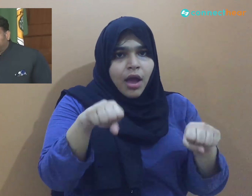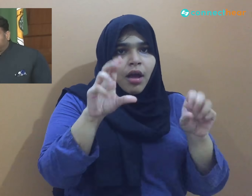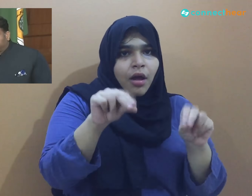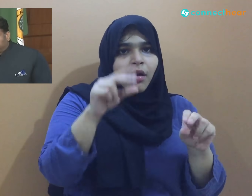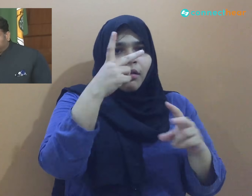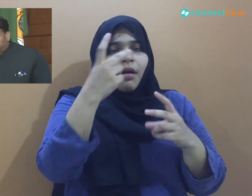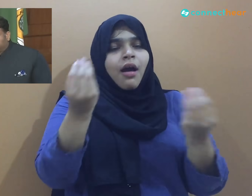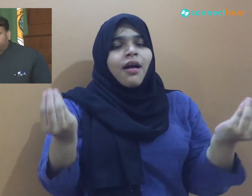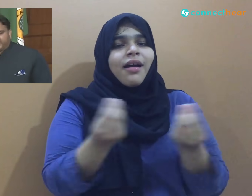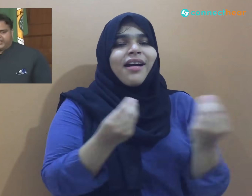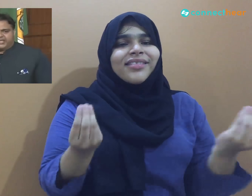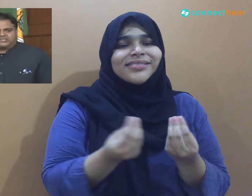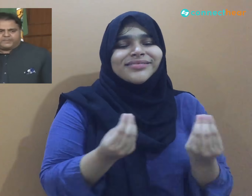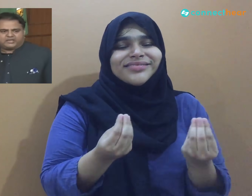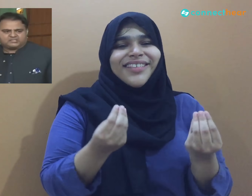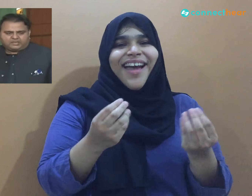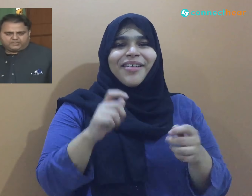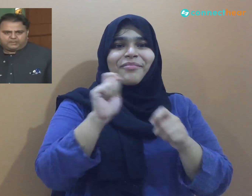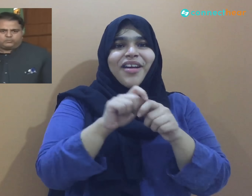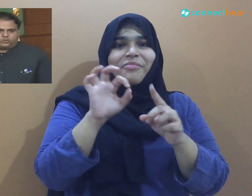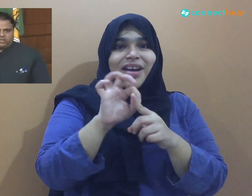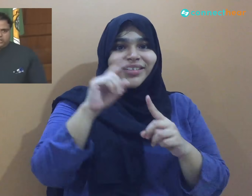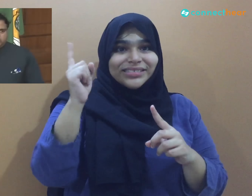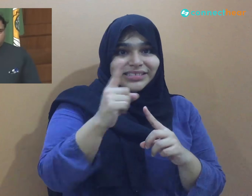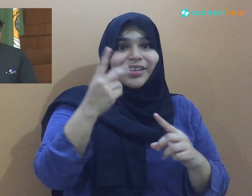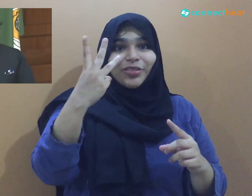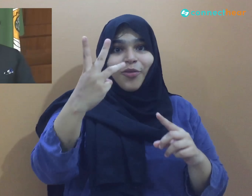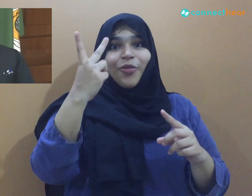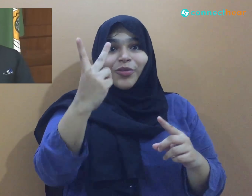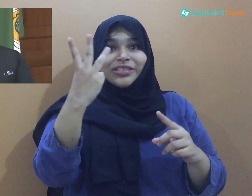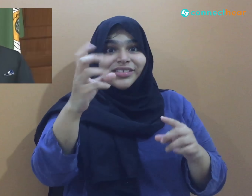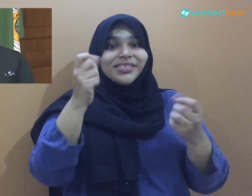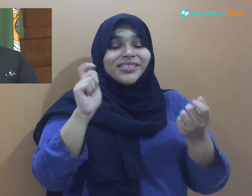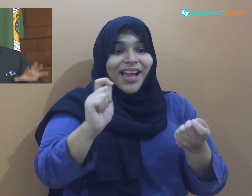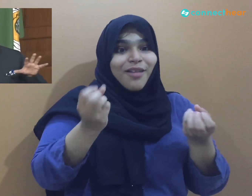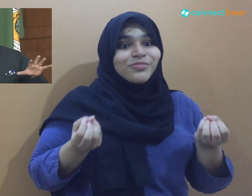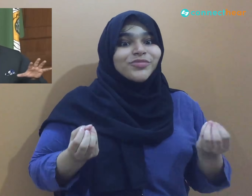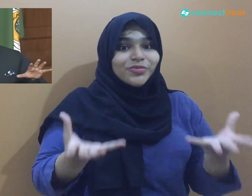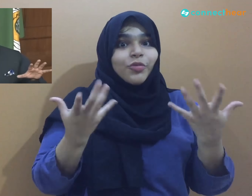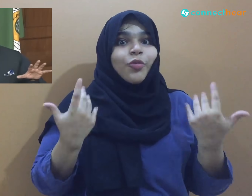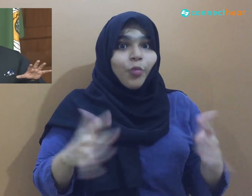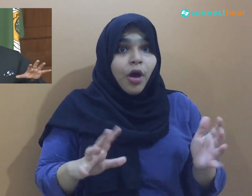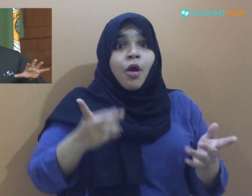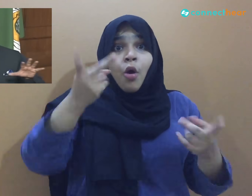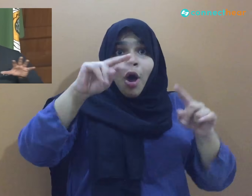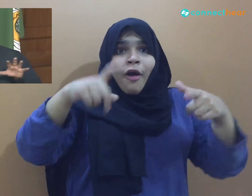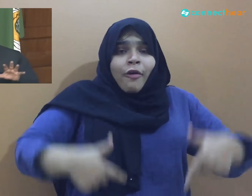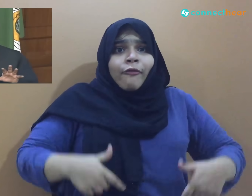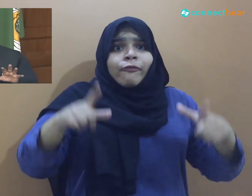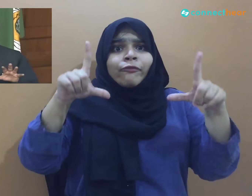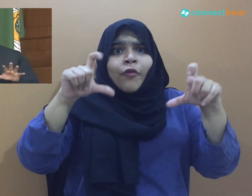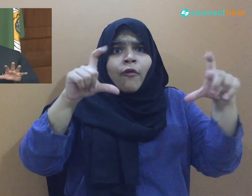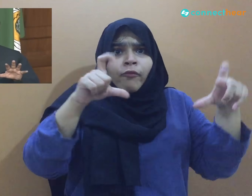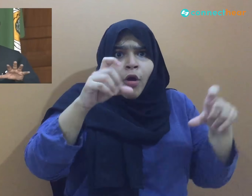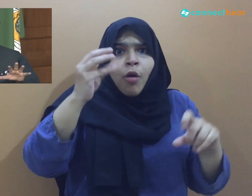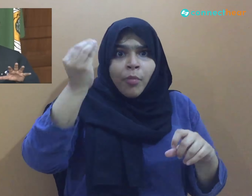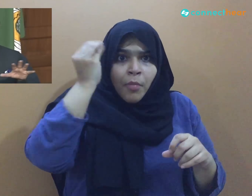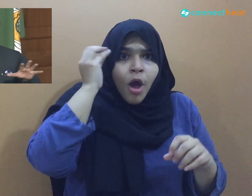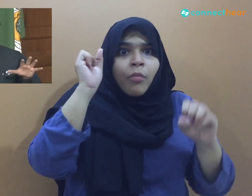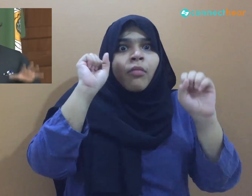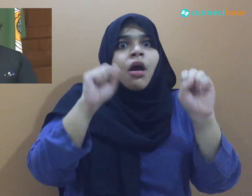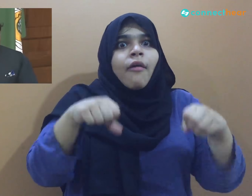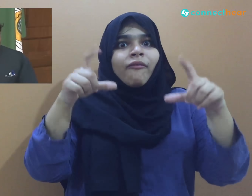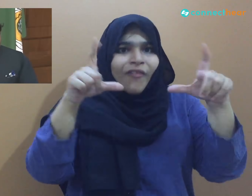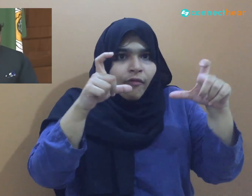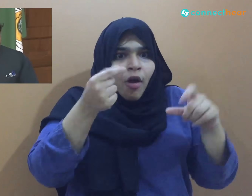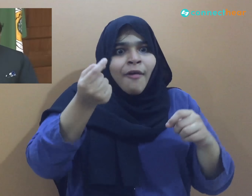انٹیلیجنس ڈیٹیکشن یوز کر رہی ہے. یہ سر پاکستان میں 2-3 جگہوں پہ بڑا زبردست کام شروع ہے کہ ایکس ریز سے ذریعے جو ہے وہ پتہ چل رہا ہے اب